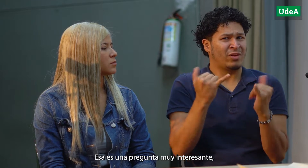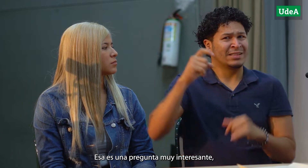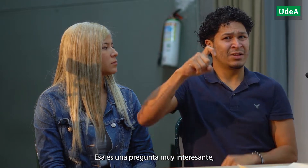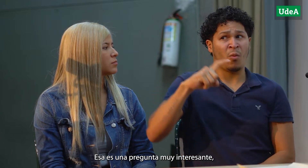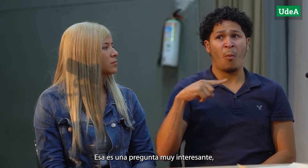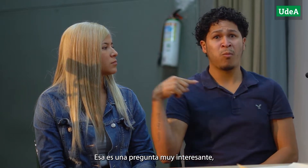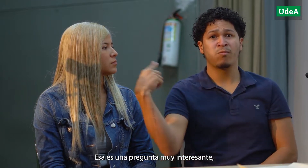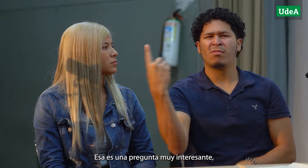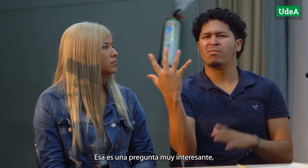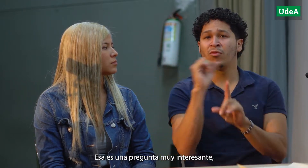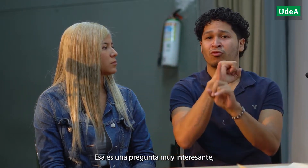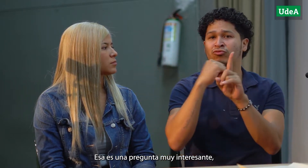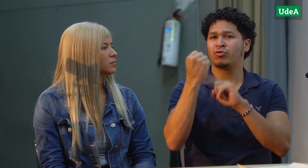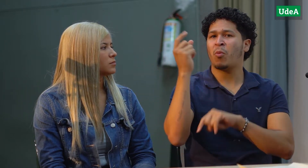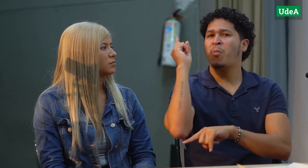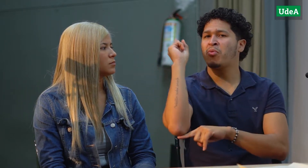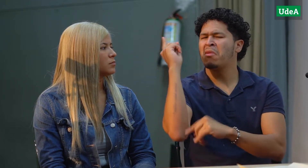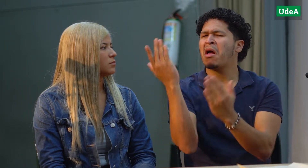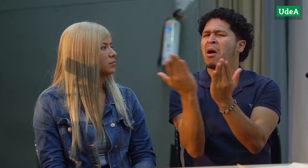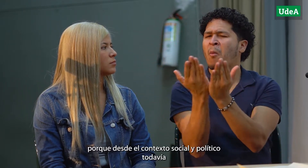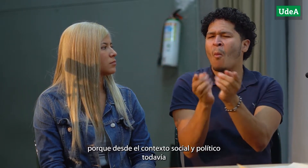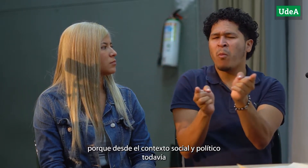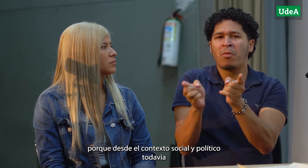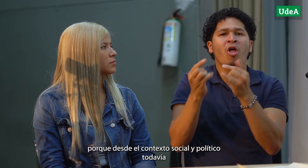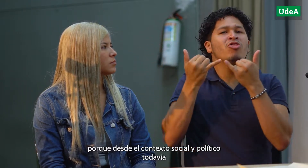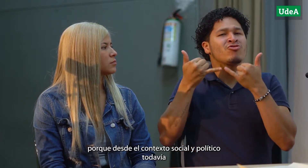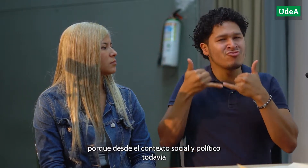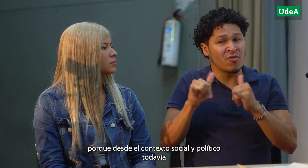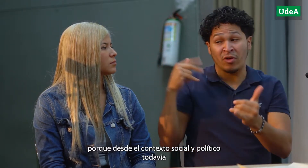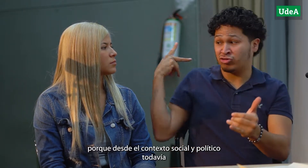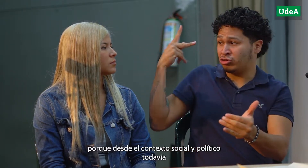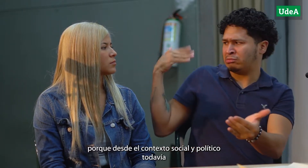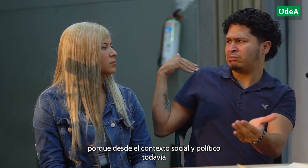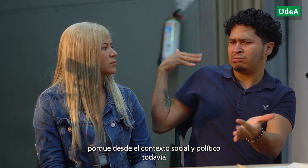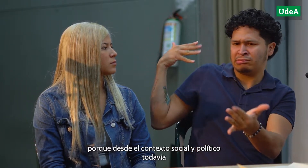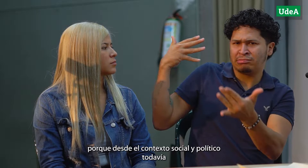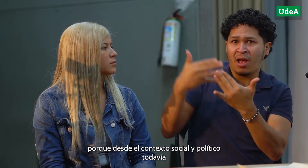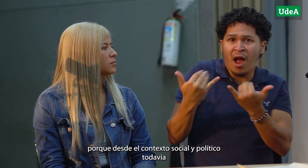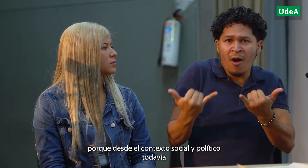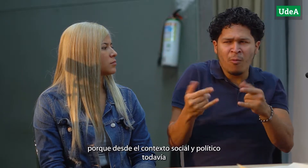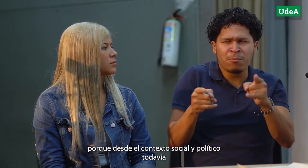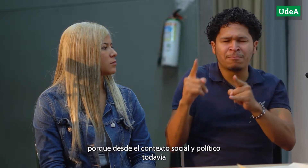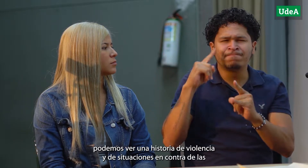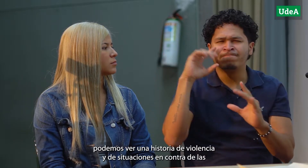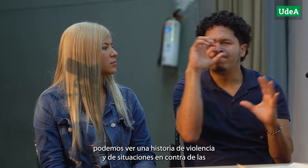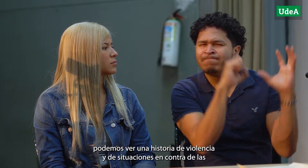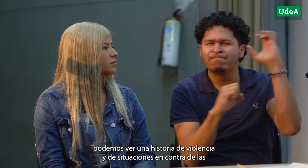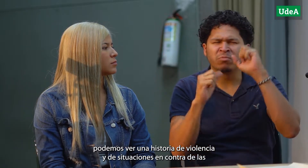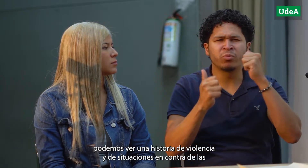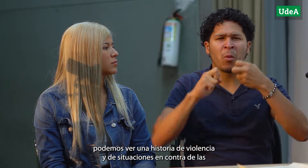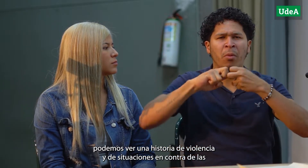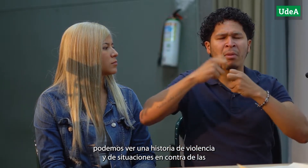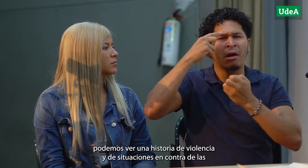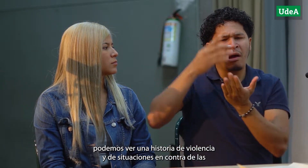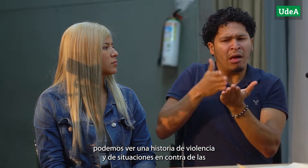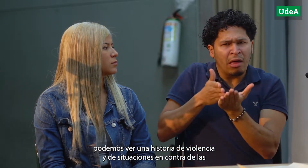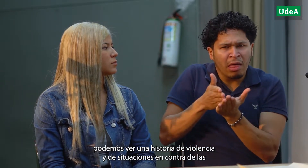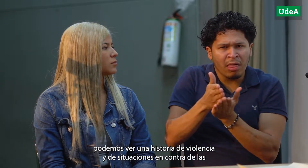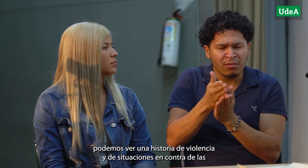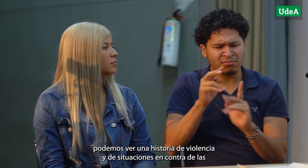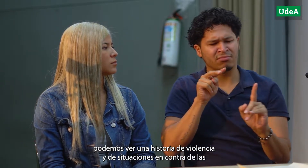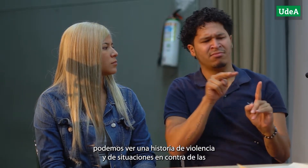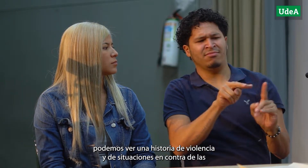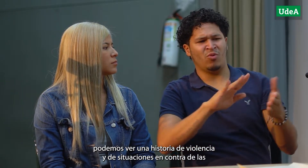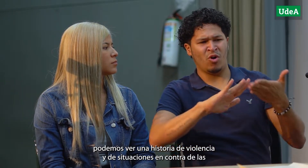Esta es una pregunta muy interesante porque desde el contexto social y político todavía podemos ver una historia de